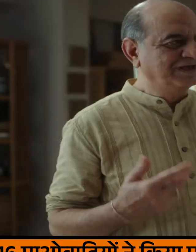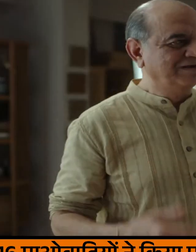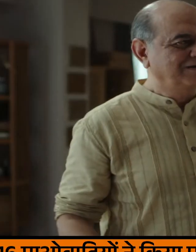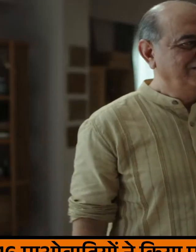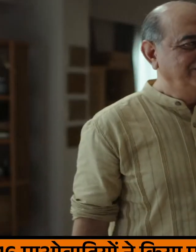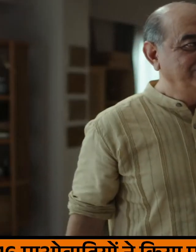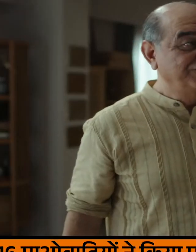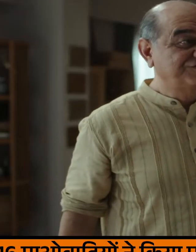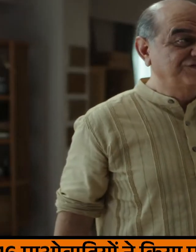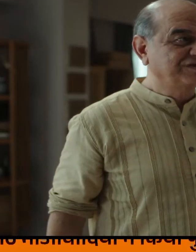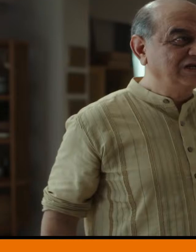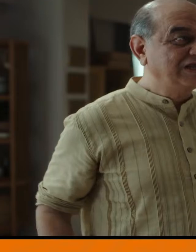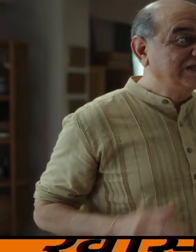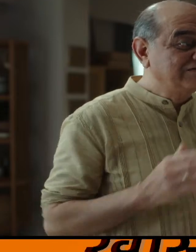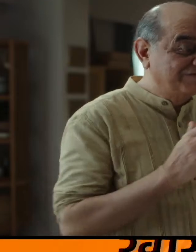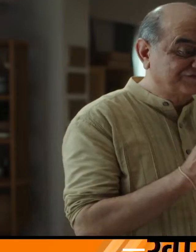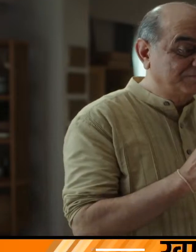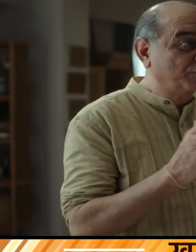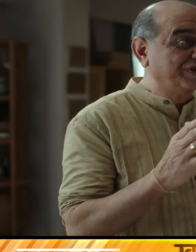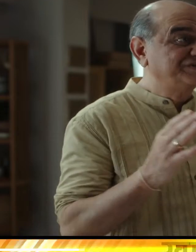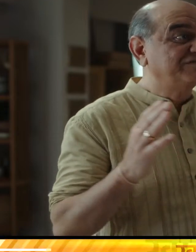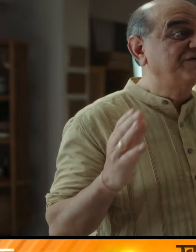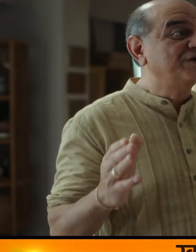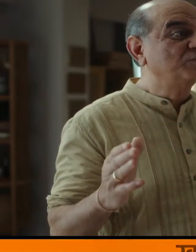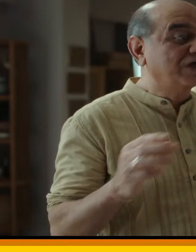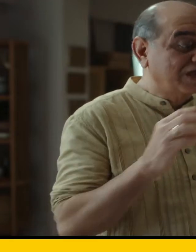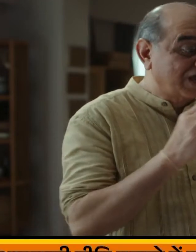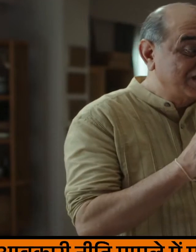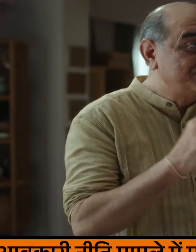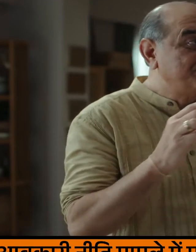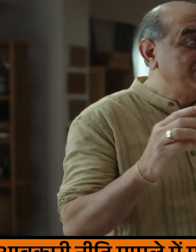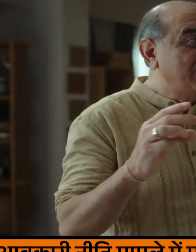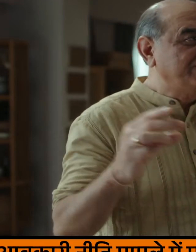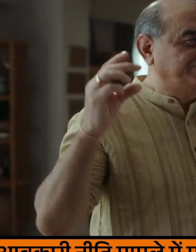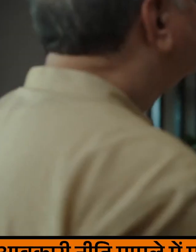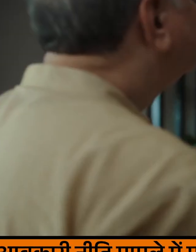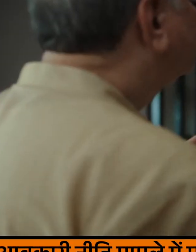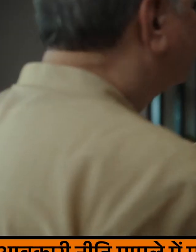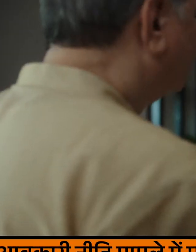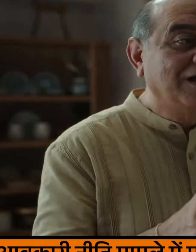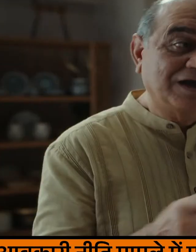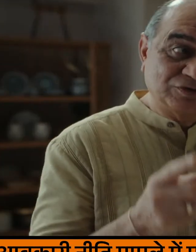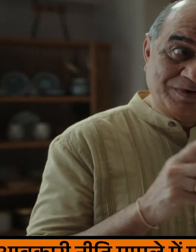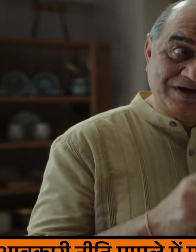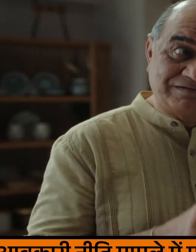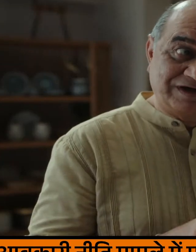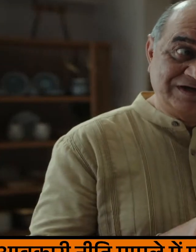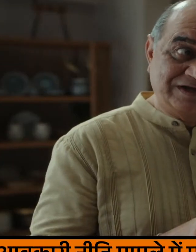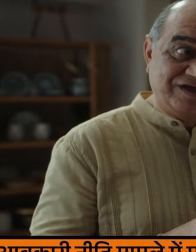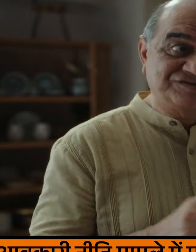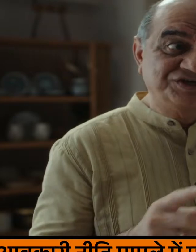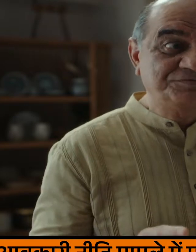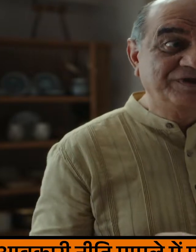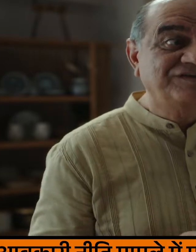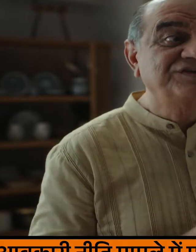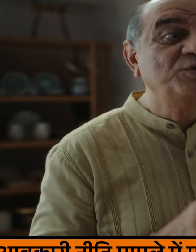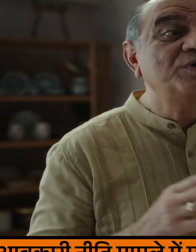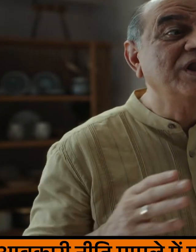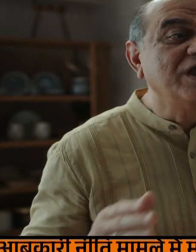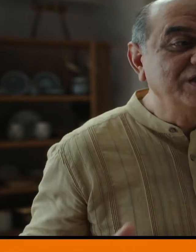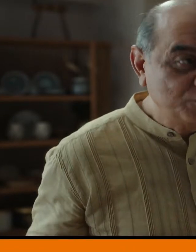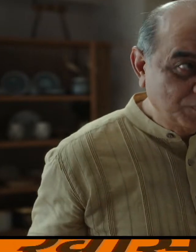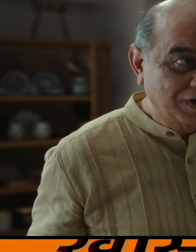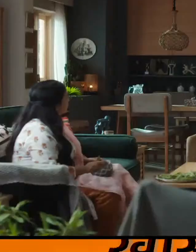तुम्हें पता है इन्वेस्टर्स के लिए एक इन्वेस्टर प्रोटेक्शन फंड होता है IPF, लेकिन अगर तुम्हारा ट्रेड एक्सचेंज पर